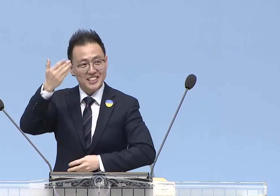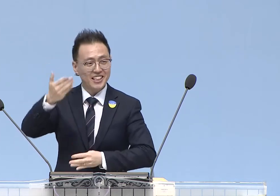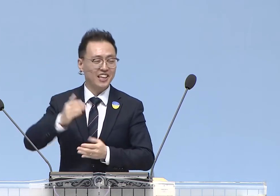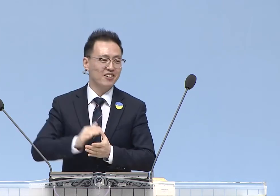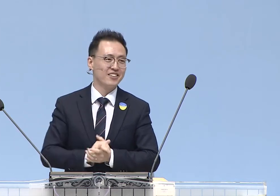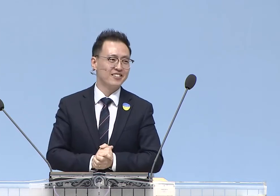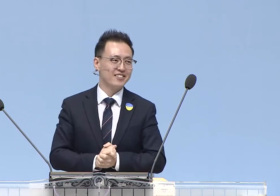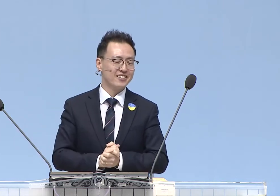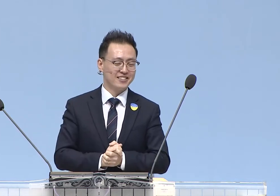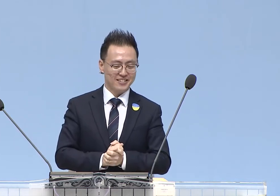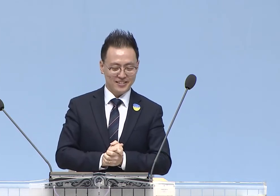계신가요?